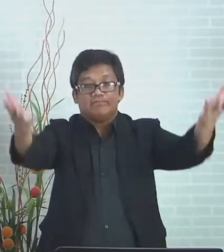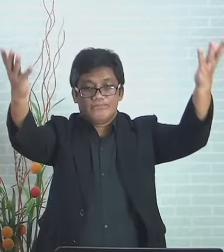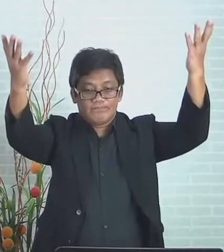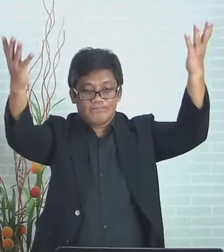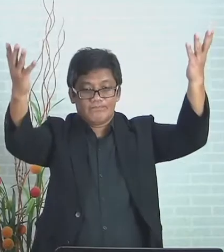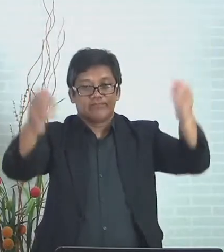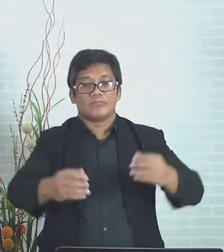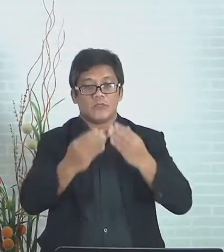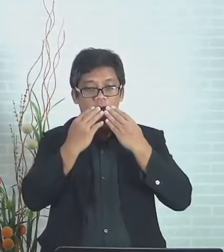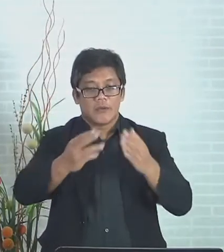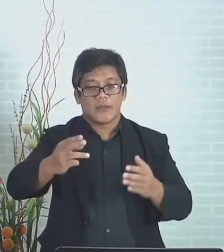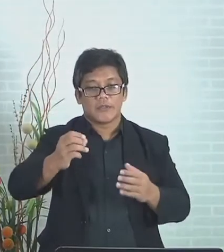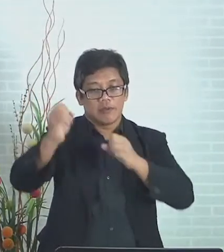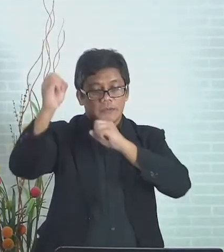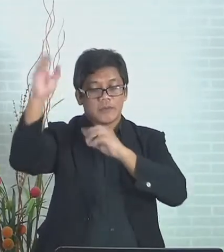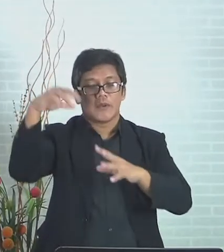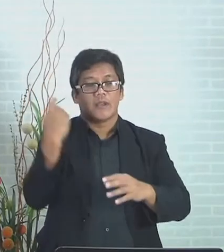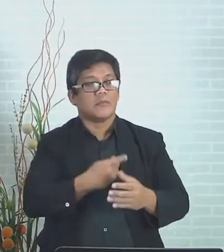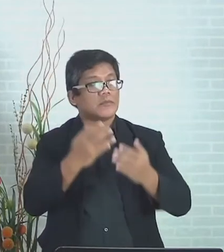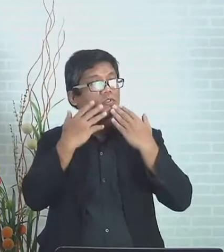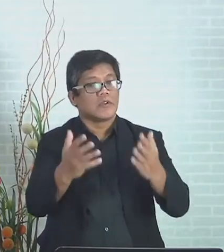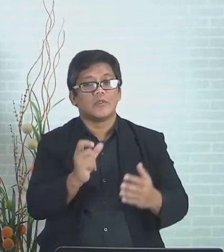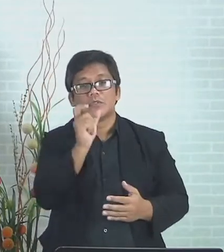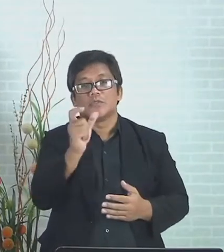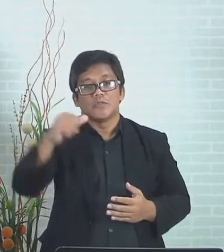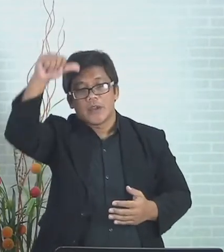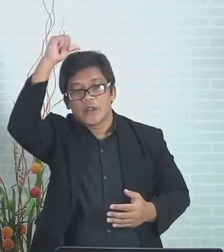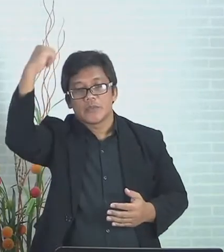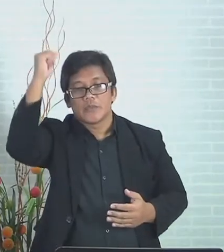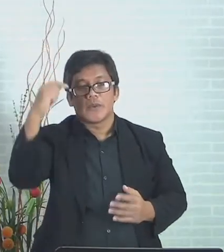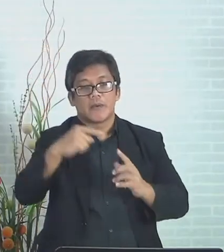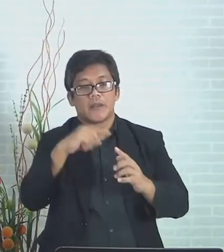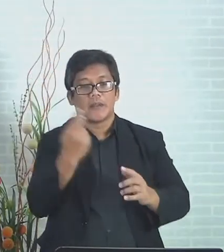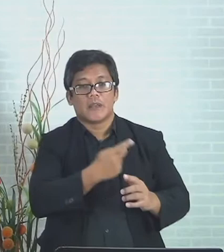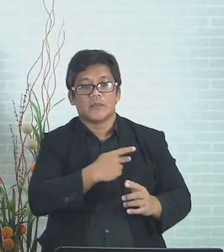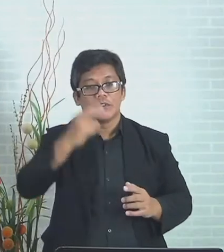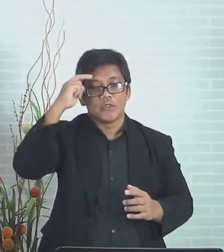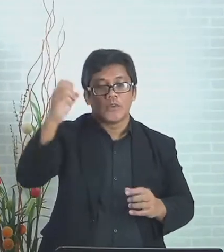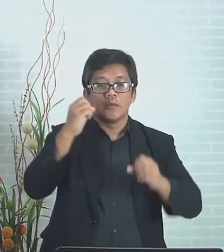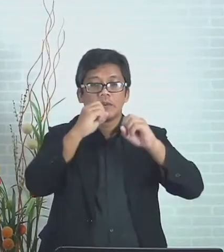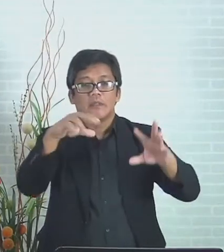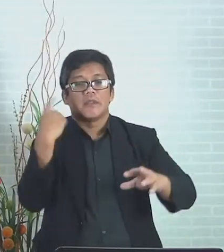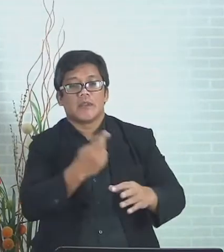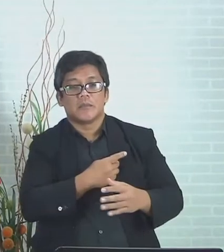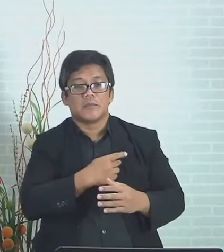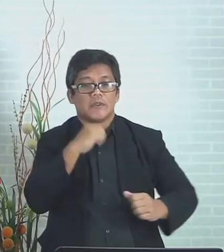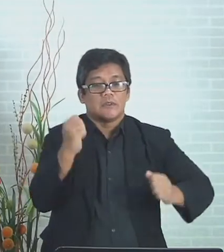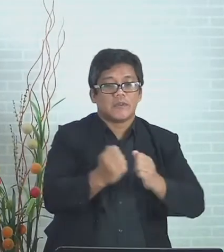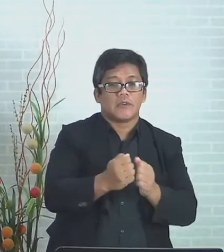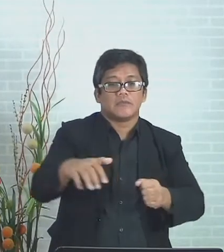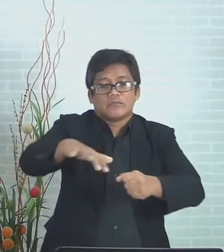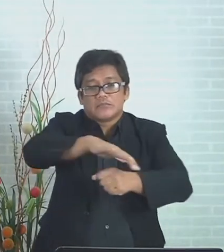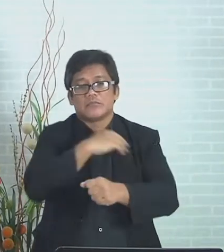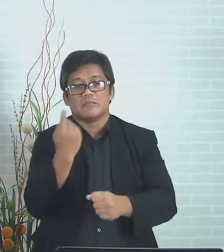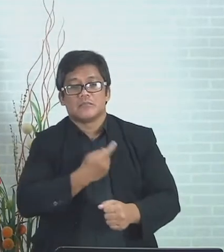Terima kasih Bapak dalam sorga kami bersyukur untuk Anugerah membuatkan pada saat ini Tuan kau memberkati kami dengan limpahnya